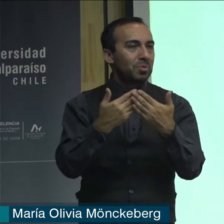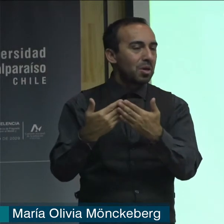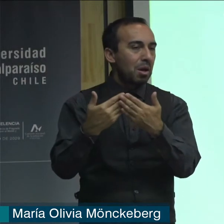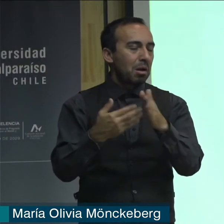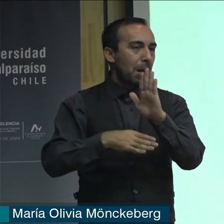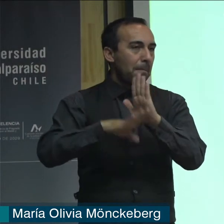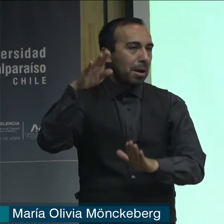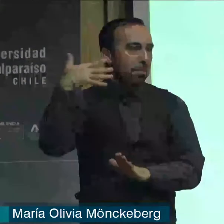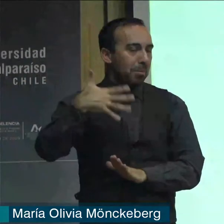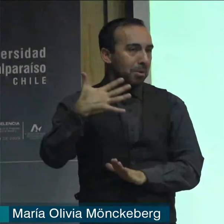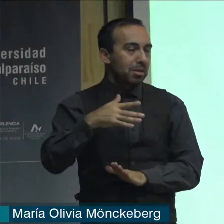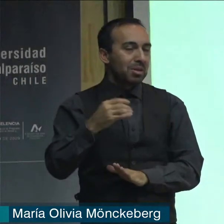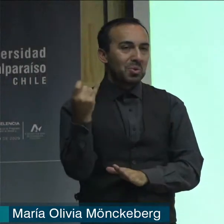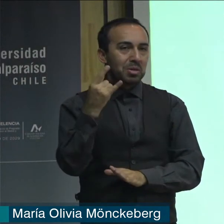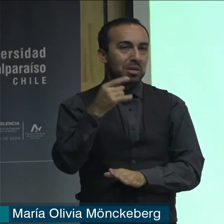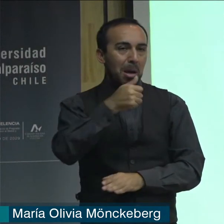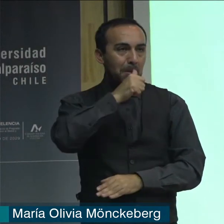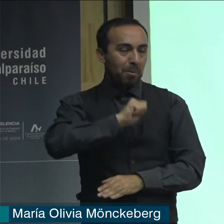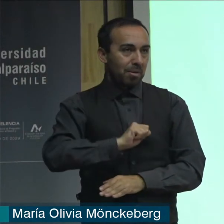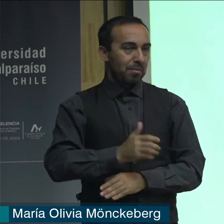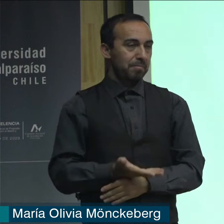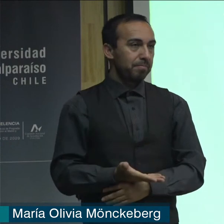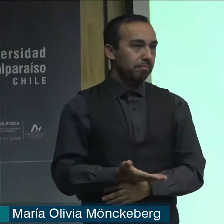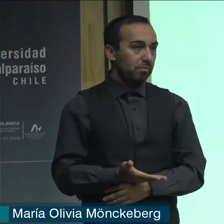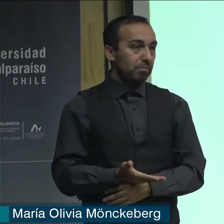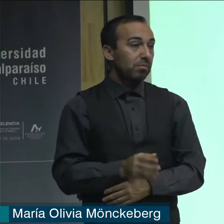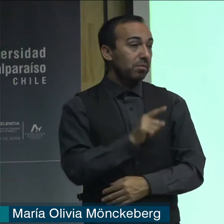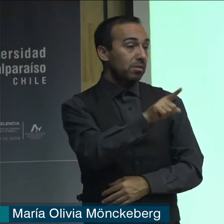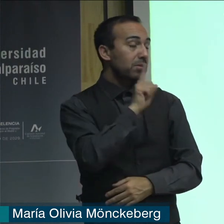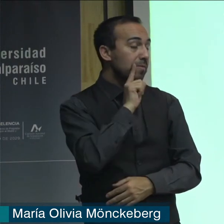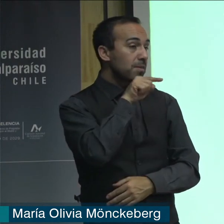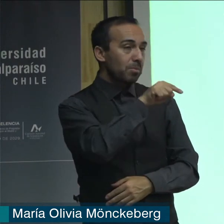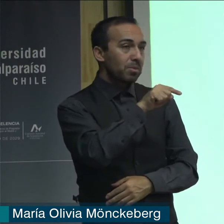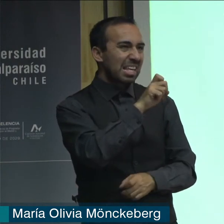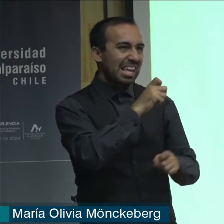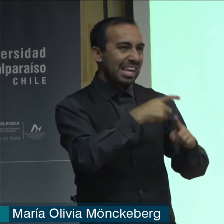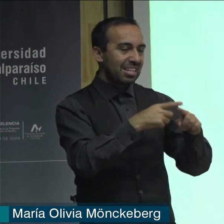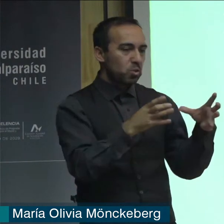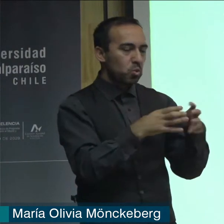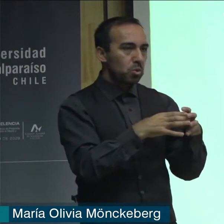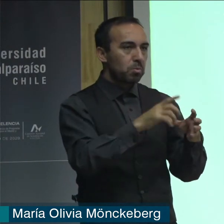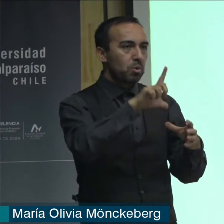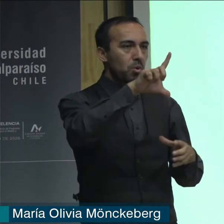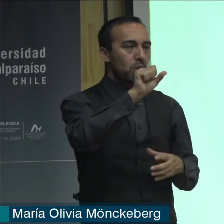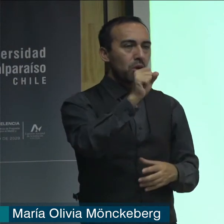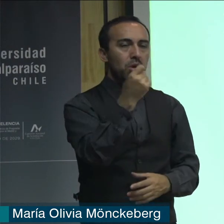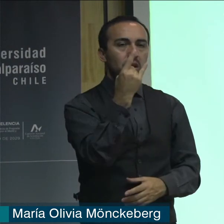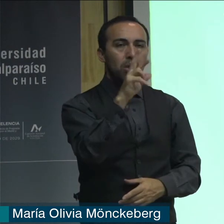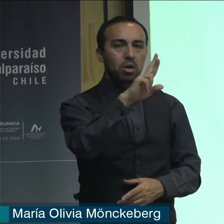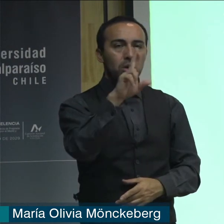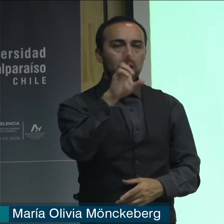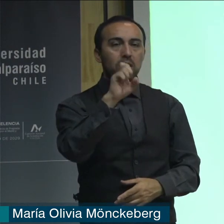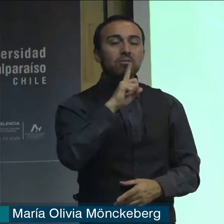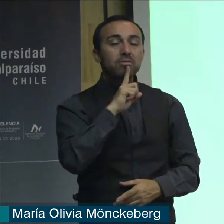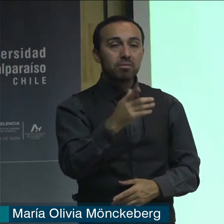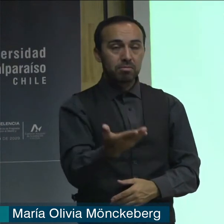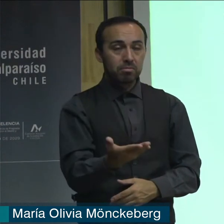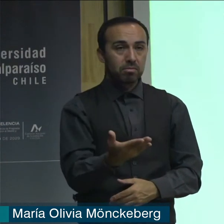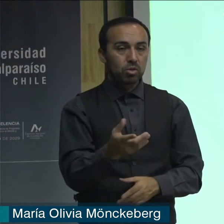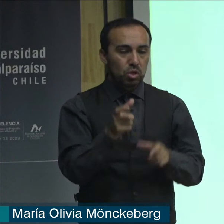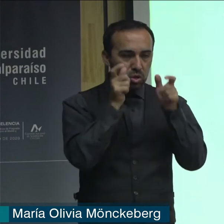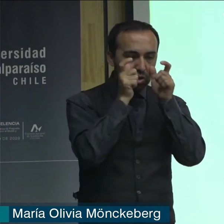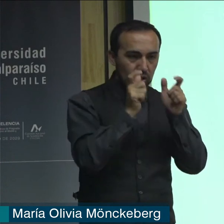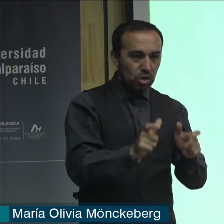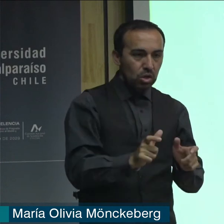y así tenemos que este ex grupo Laurel controlado por Jorge selume